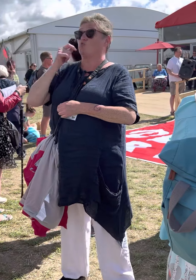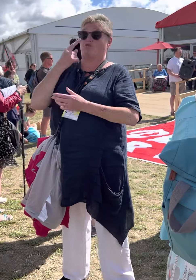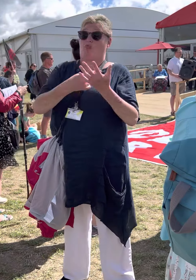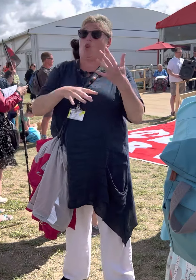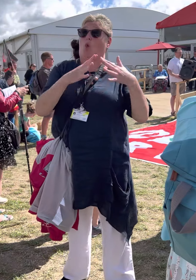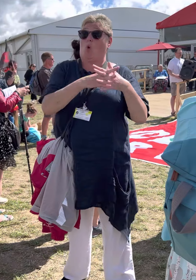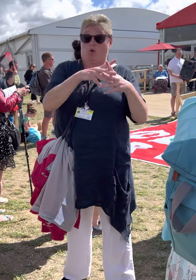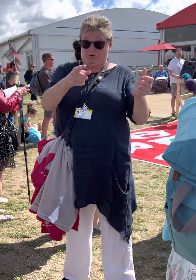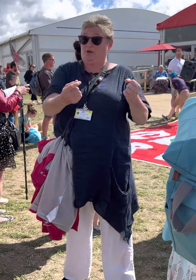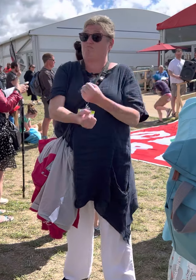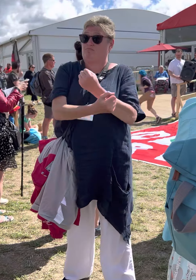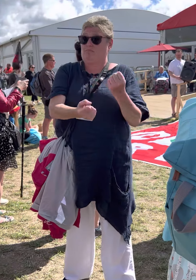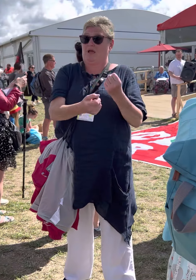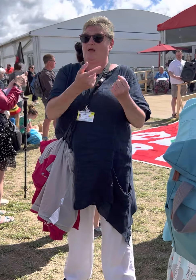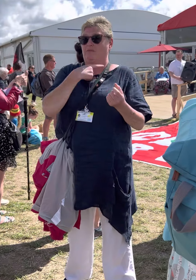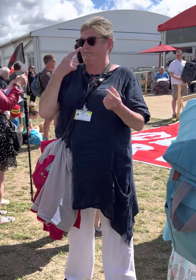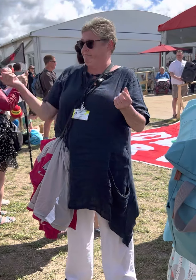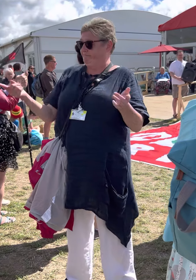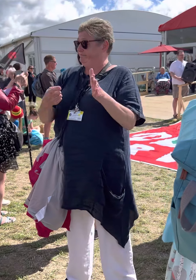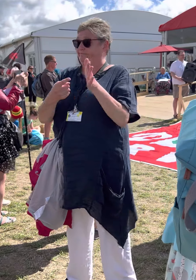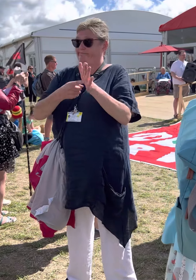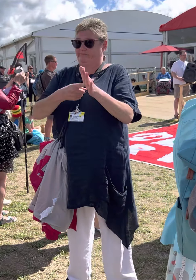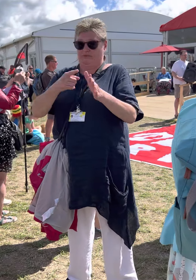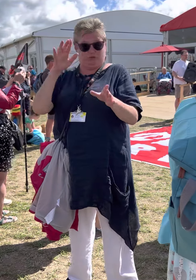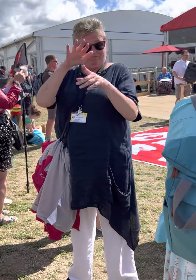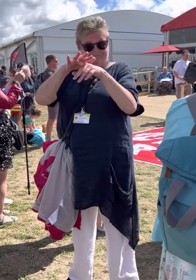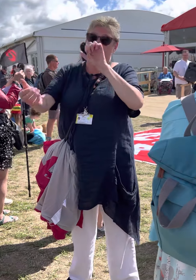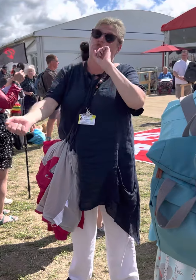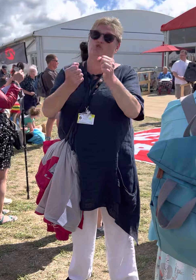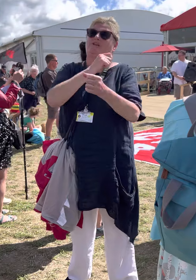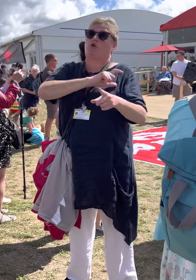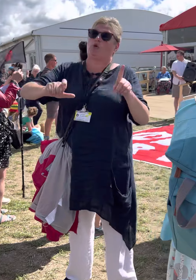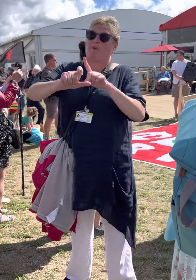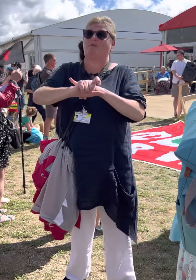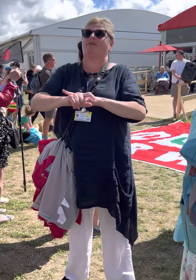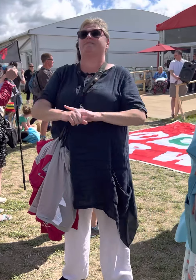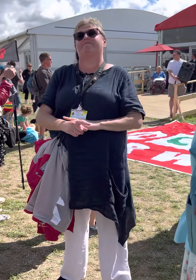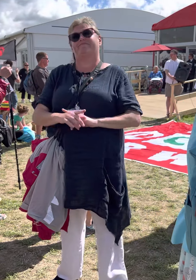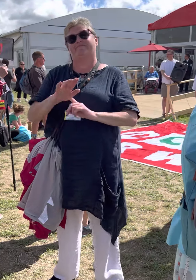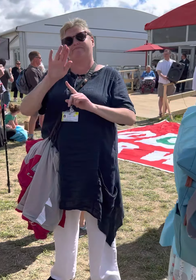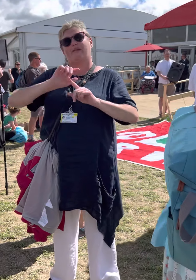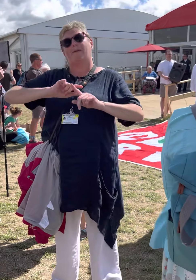o'r grymoedd yna a chymryd yr awennau i wneud gwir wahaniaeth i'n cymunedau ni.